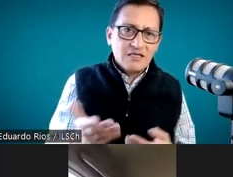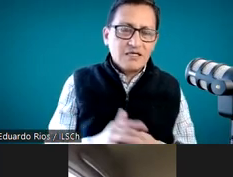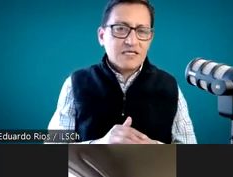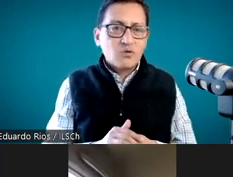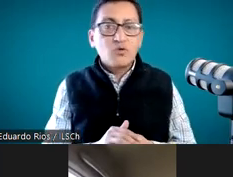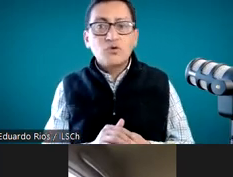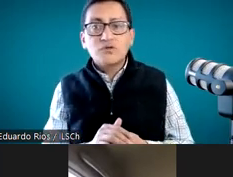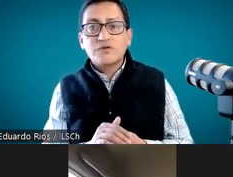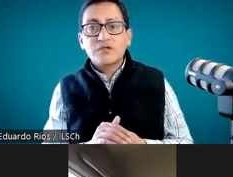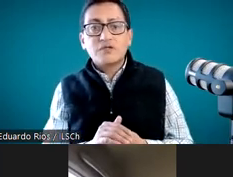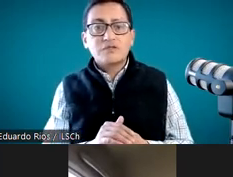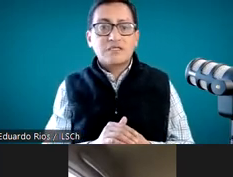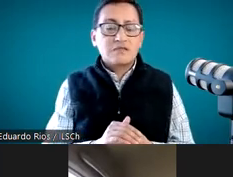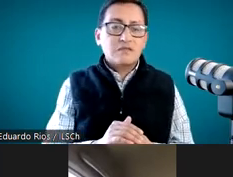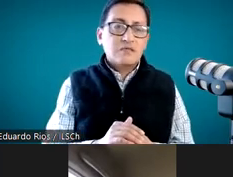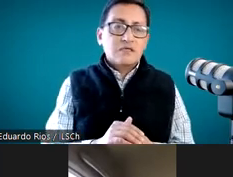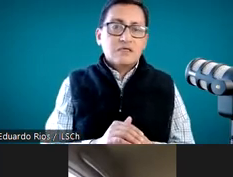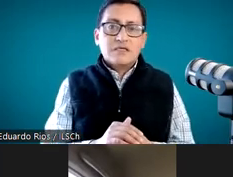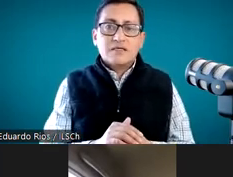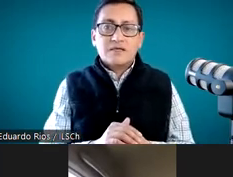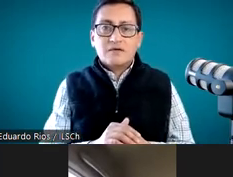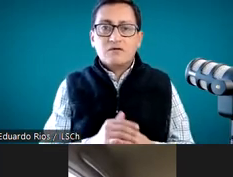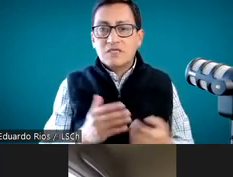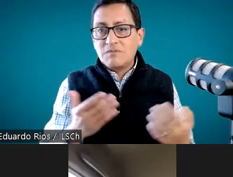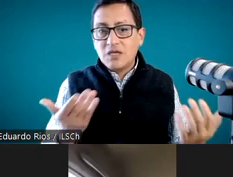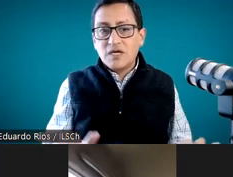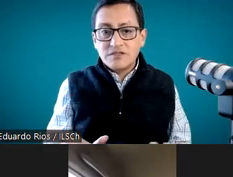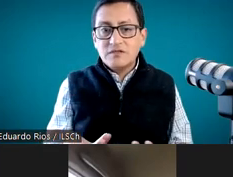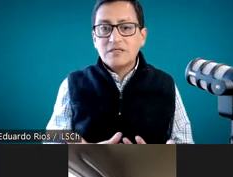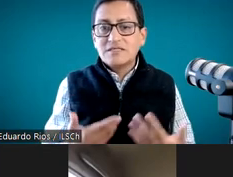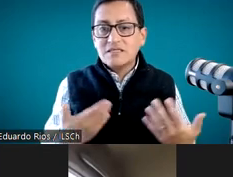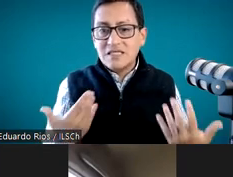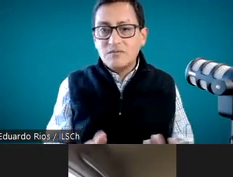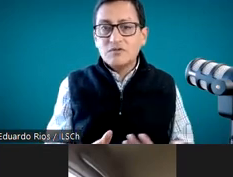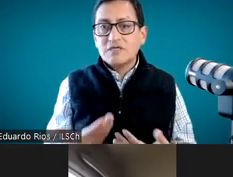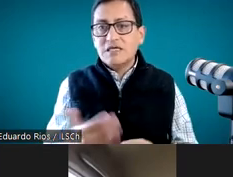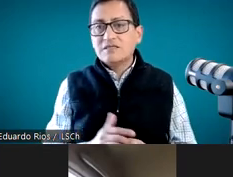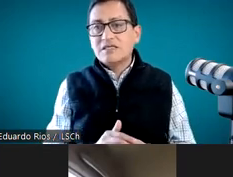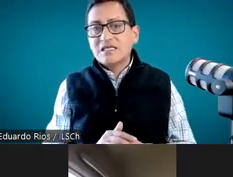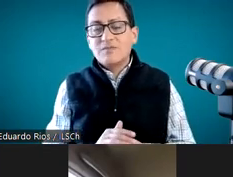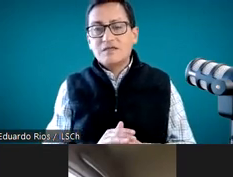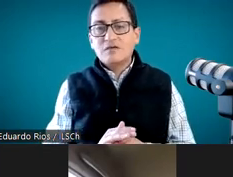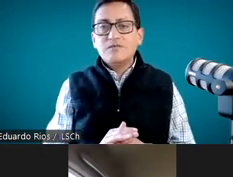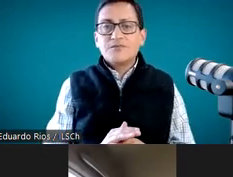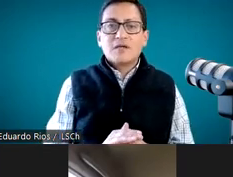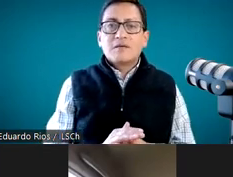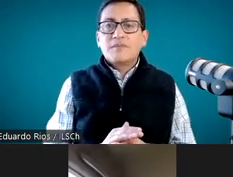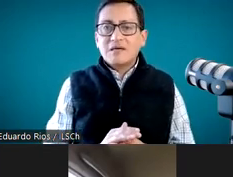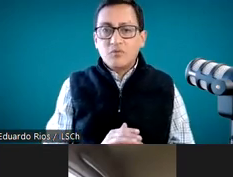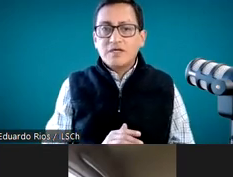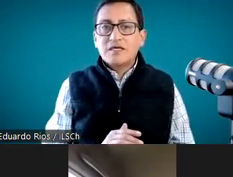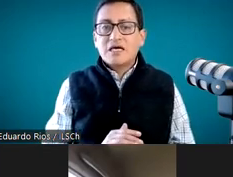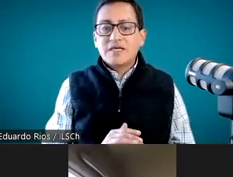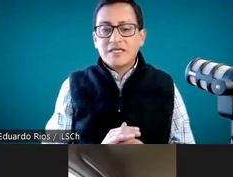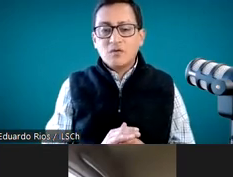la parte de salud, sobre todo, ¿cierto? O también educación, necesitamos ese elemento